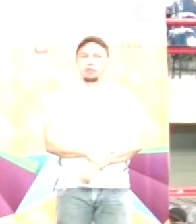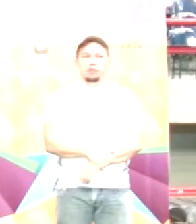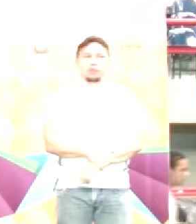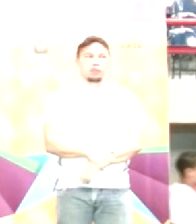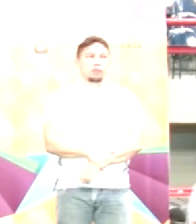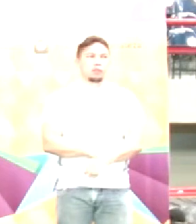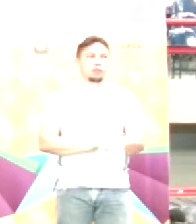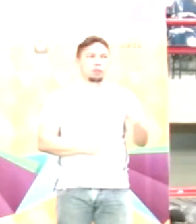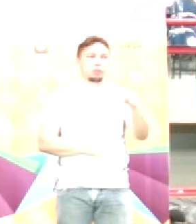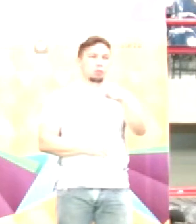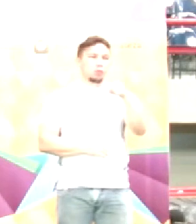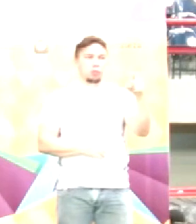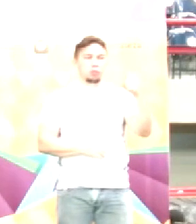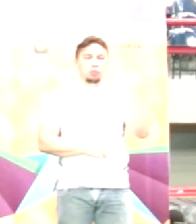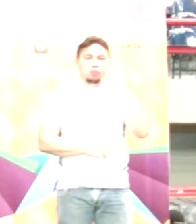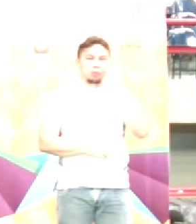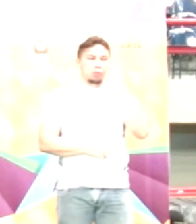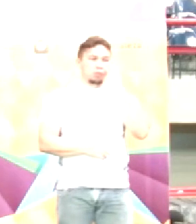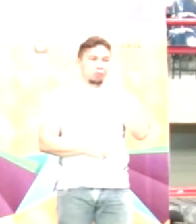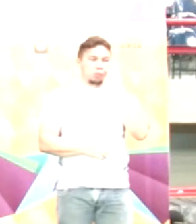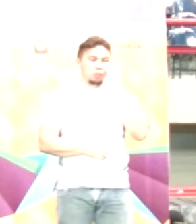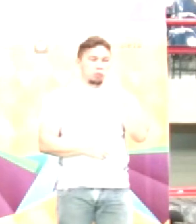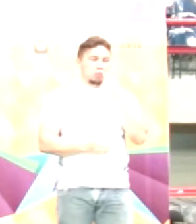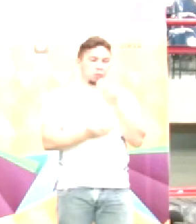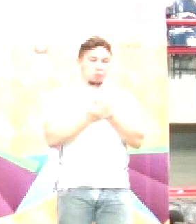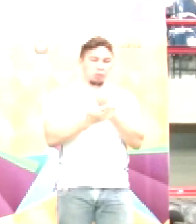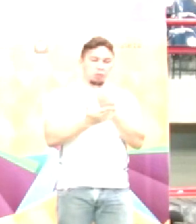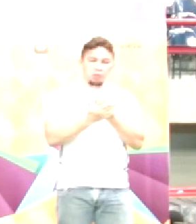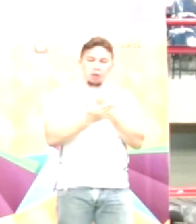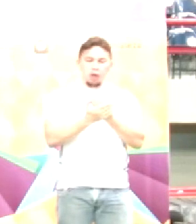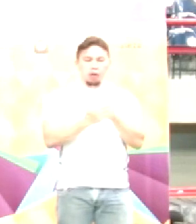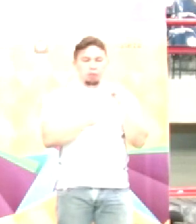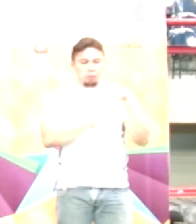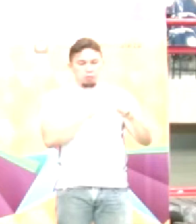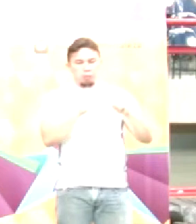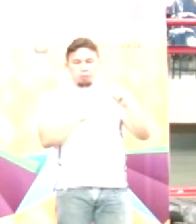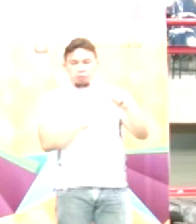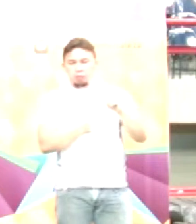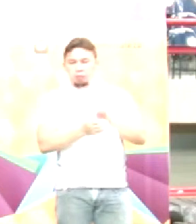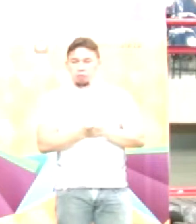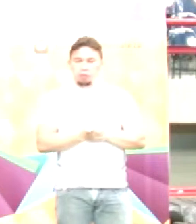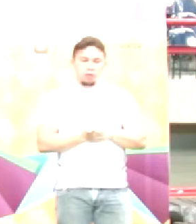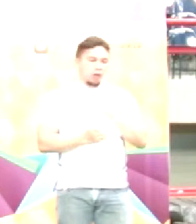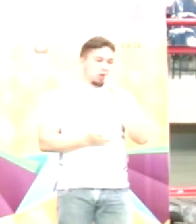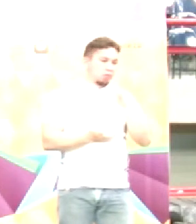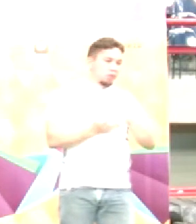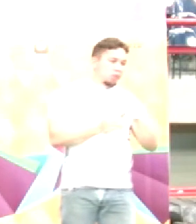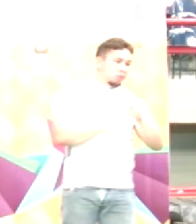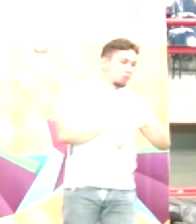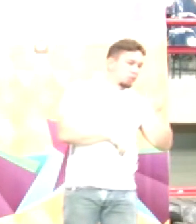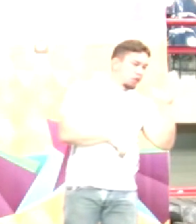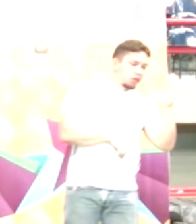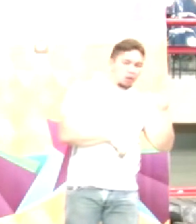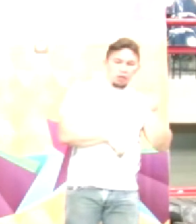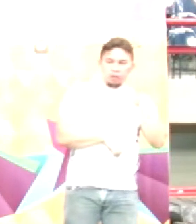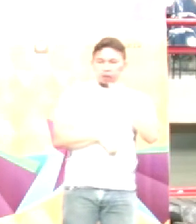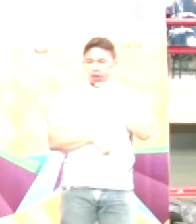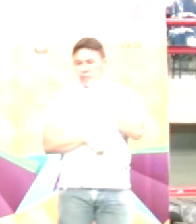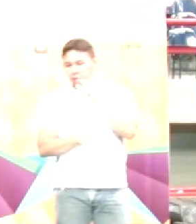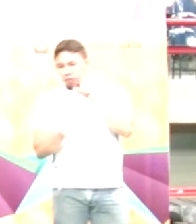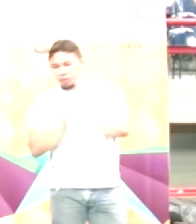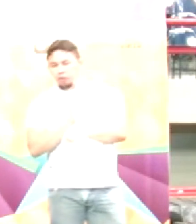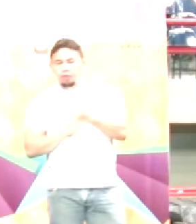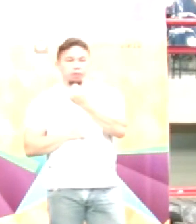vocês devem ter notado, assim, ó, de aula para aula, às vezes a gente consegue resolver mais questões, consegue resolver menos,